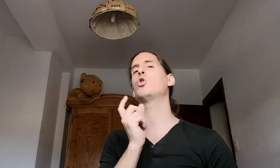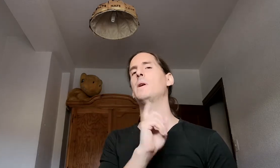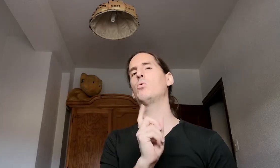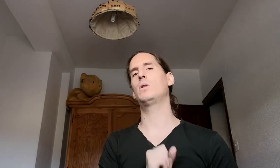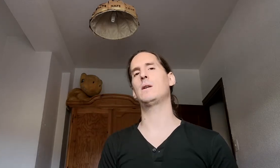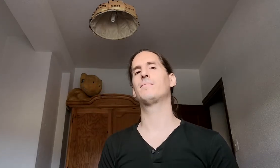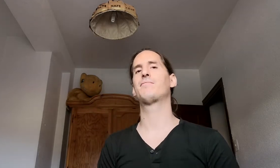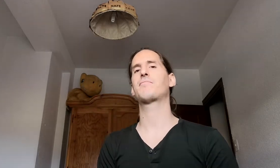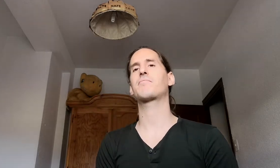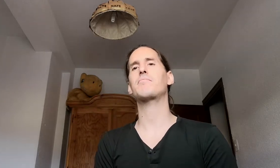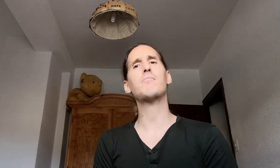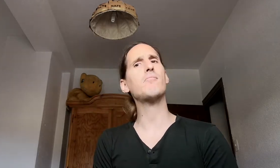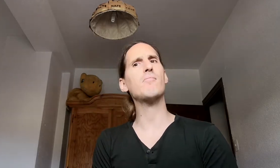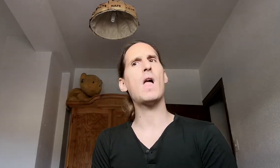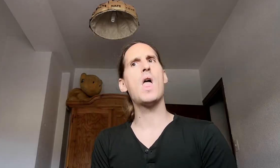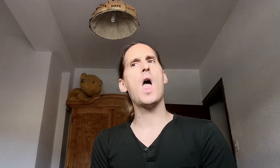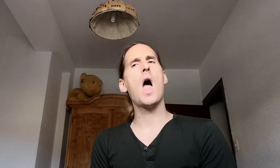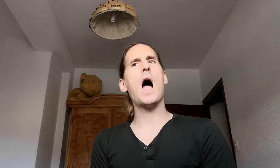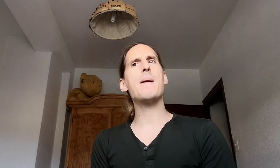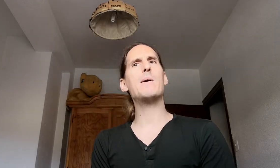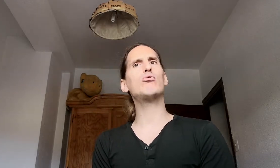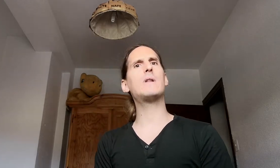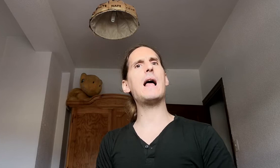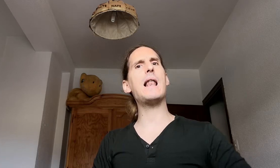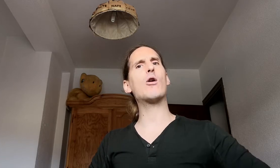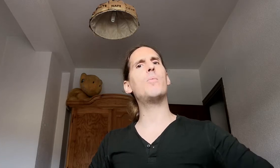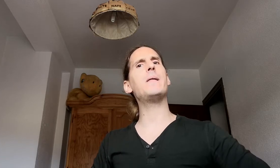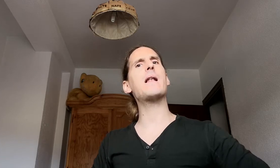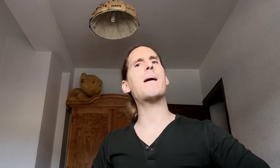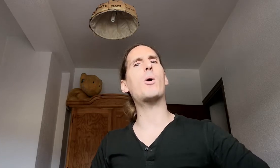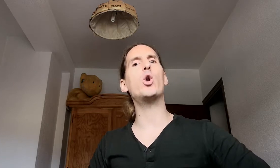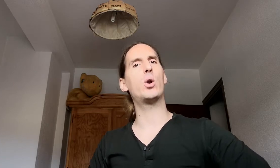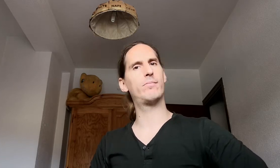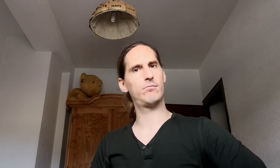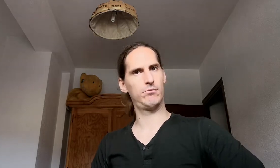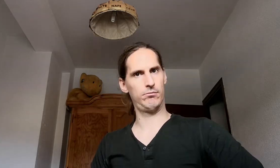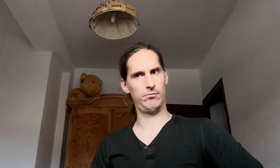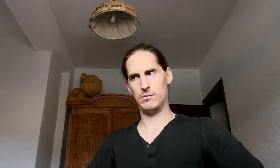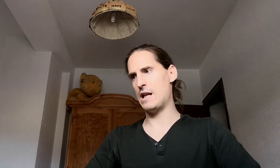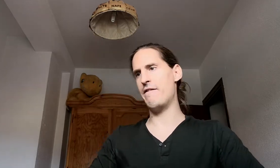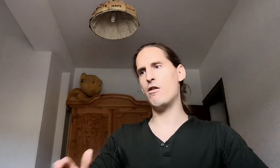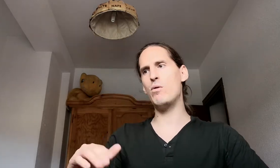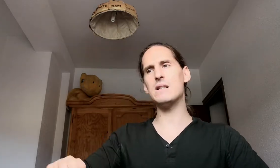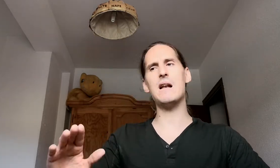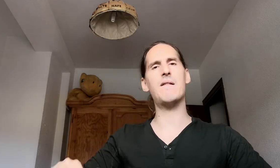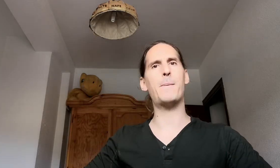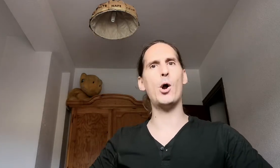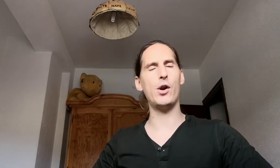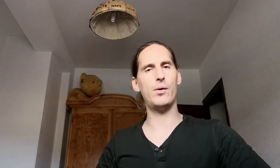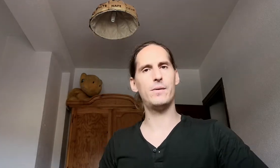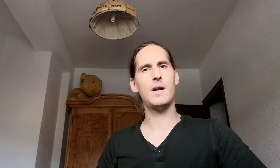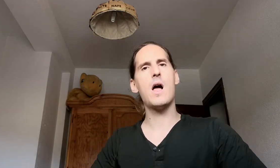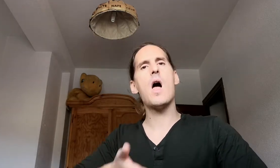me gusta. A mí me gusta la comida al vapor. Las verduras al vapor.